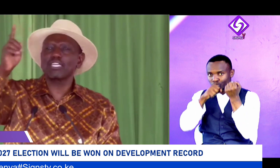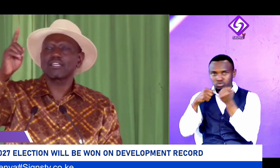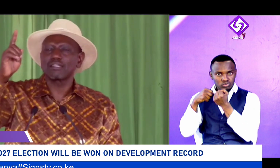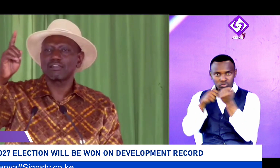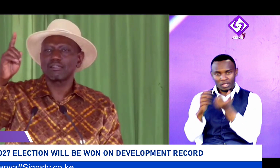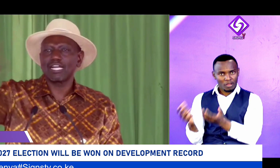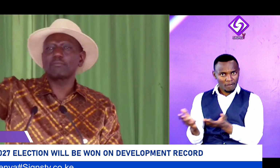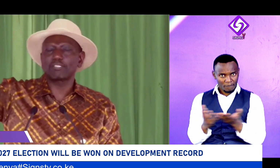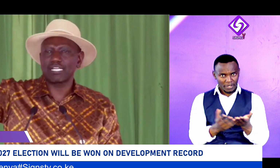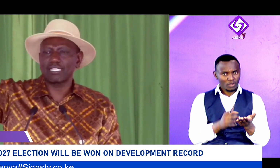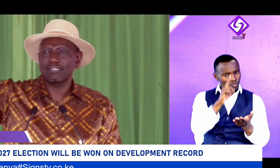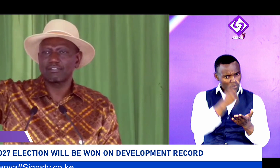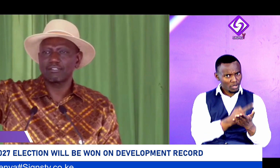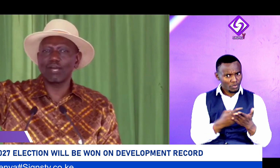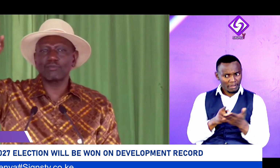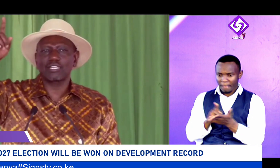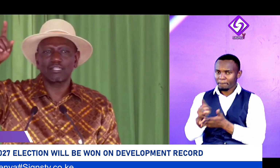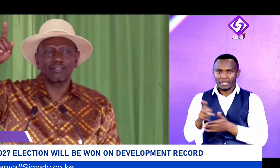week alipo pesa yake 1 week.